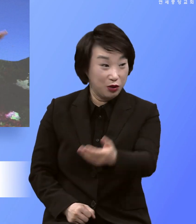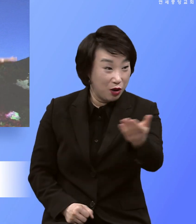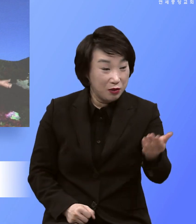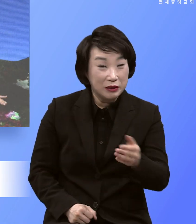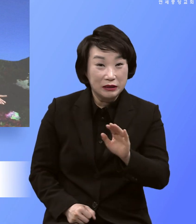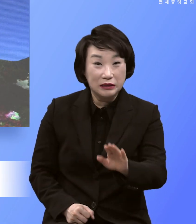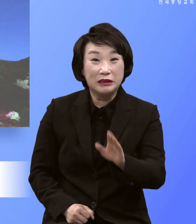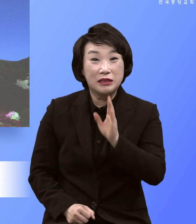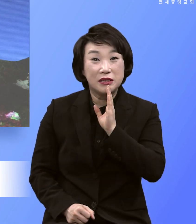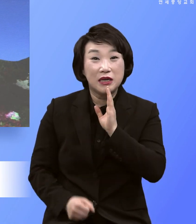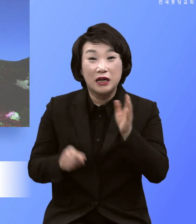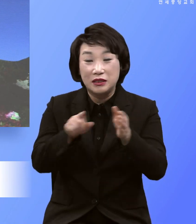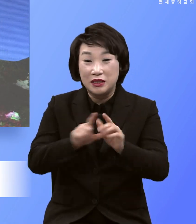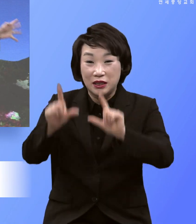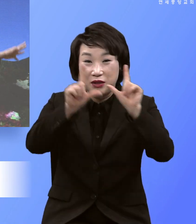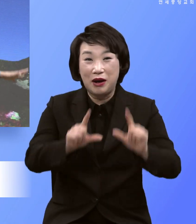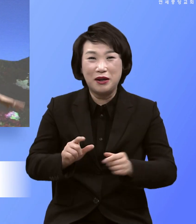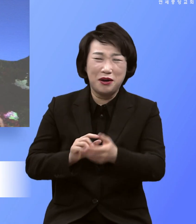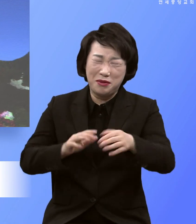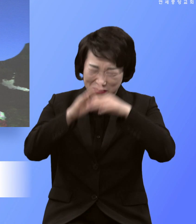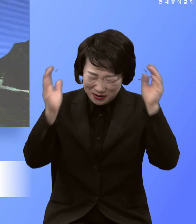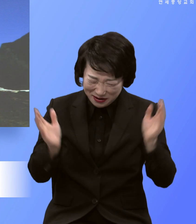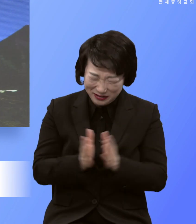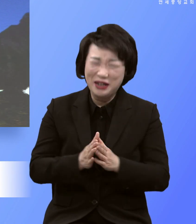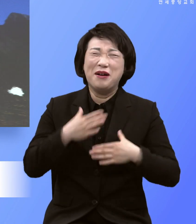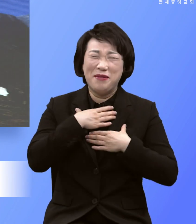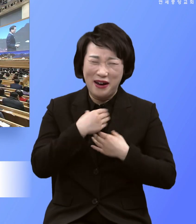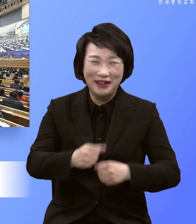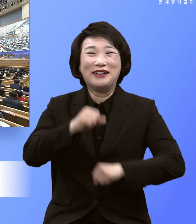정말로 신앙생활에 한없이 자유해야